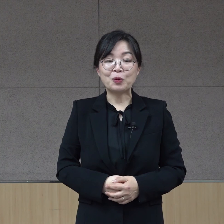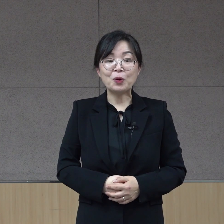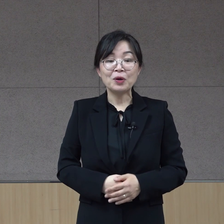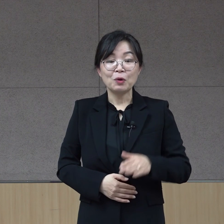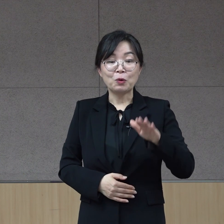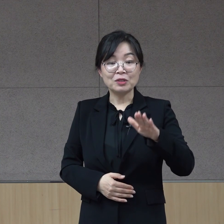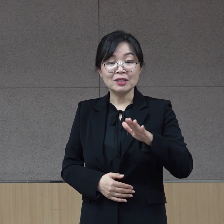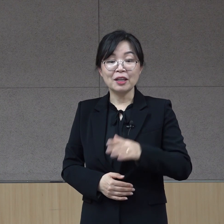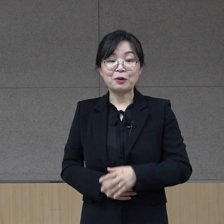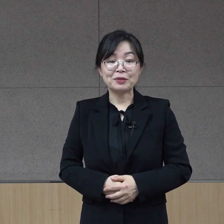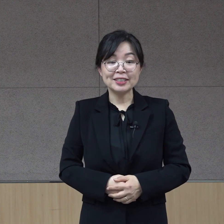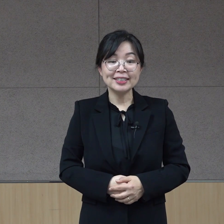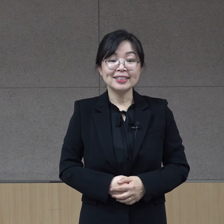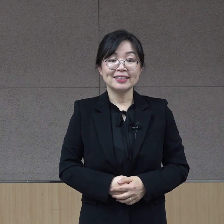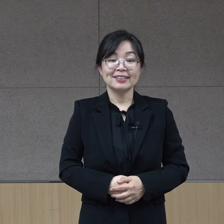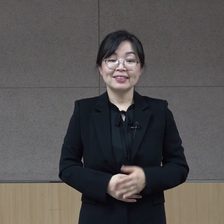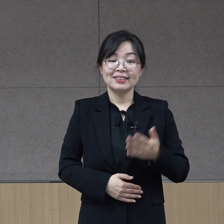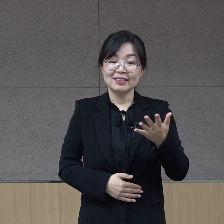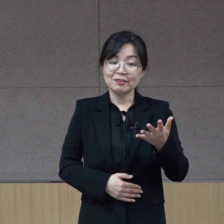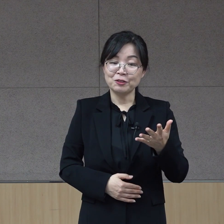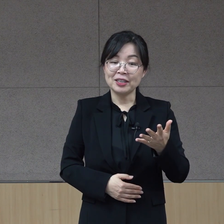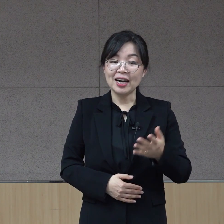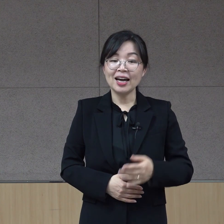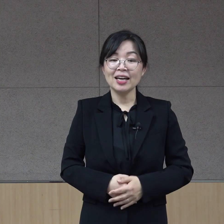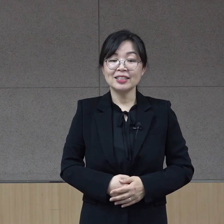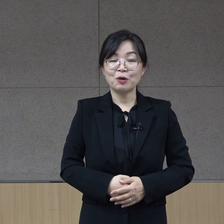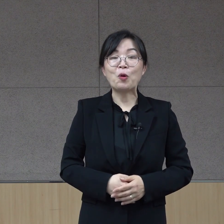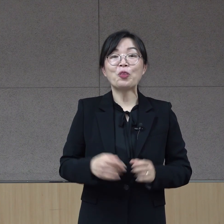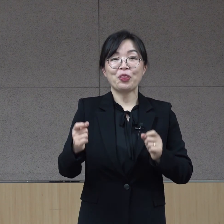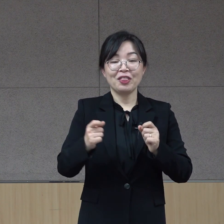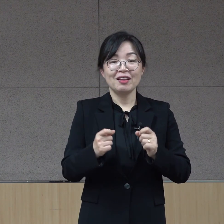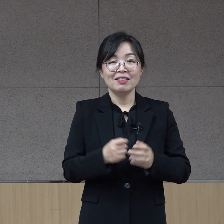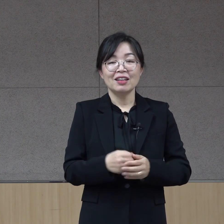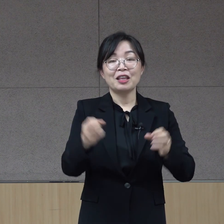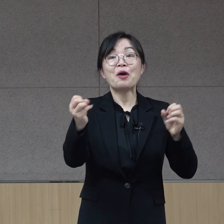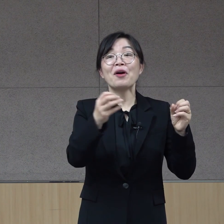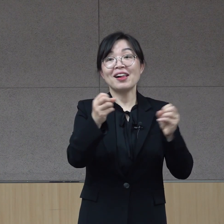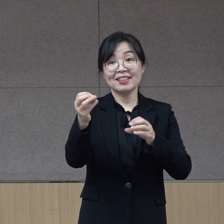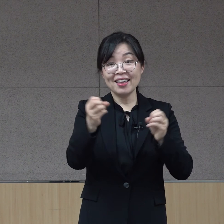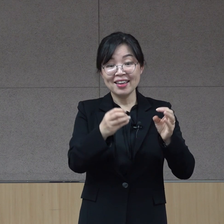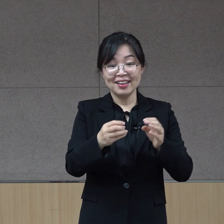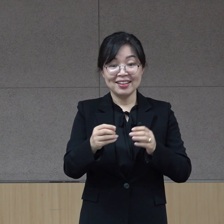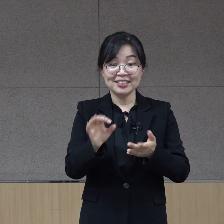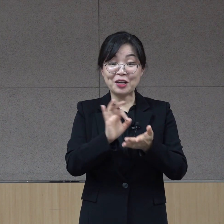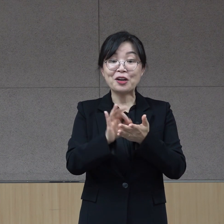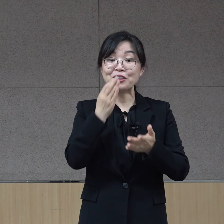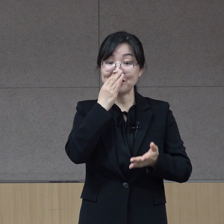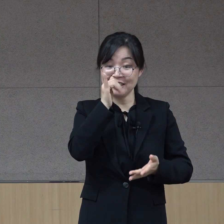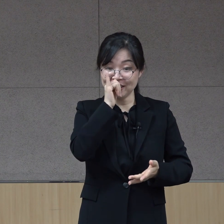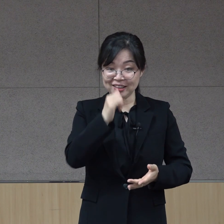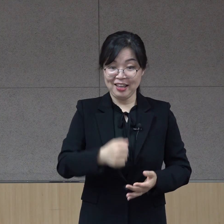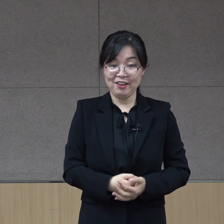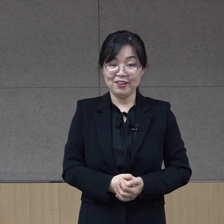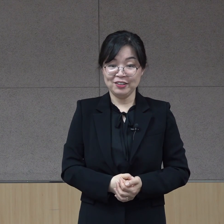그리고 오늘 내용은 우리가 이제 곧 대화할 때 사용할 수 있을 것 같아요.